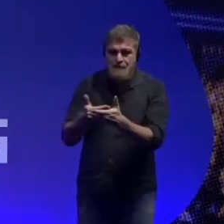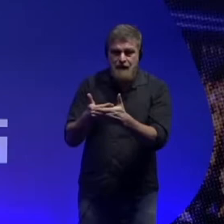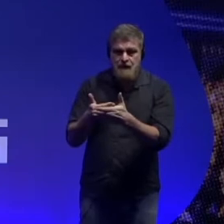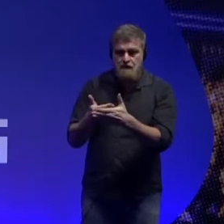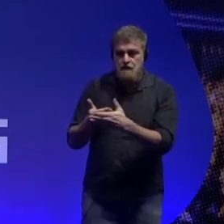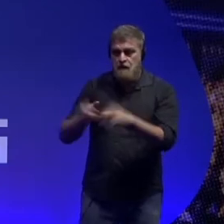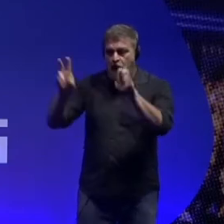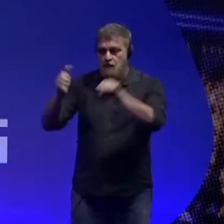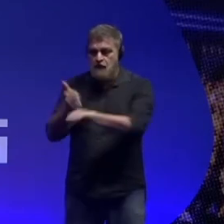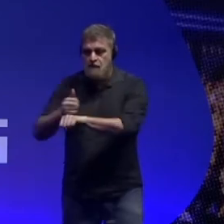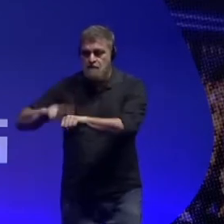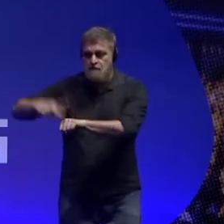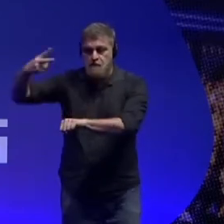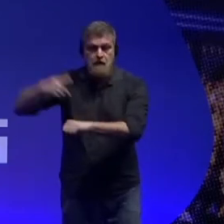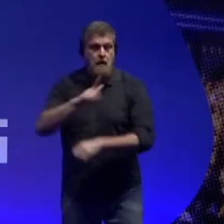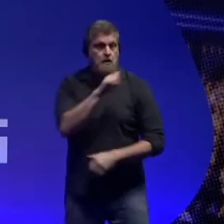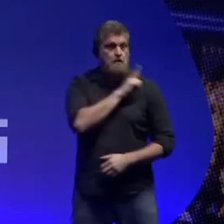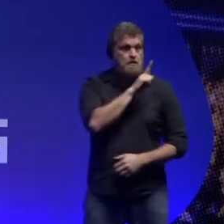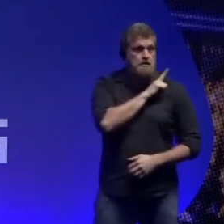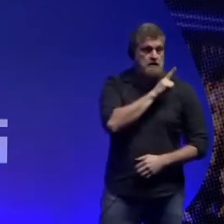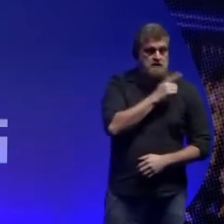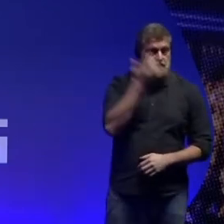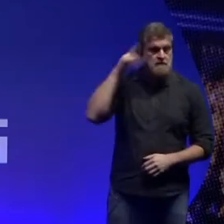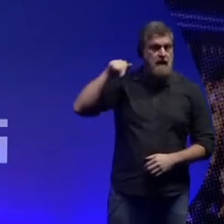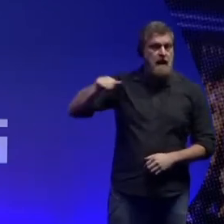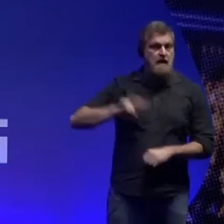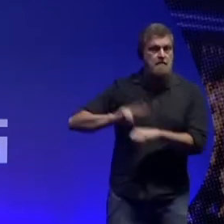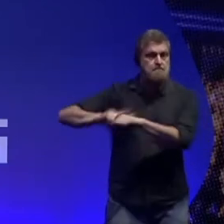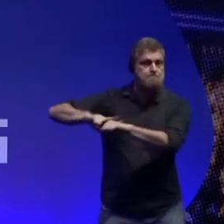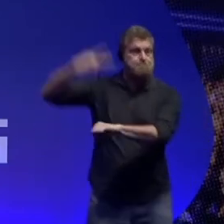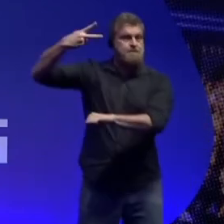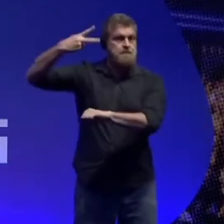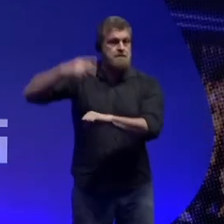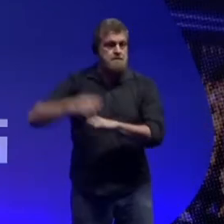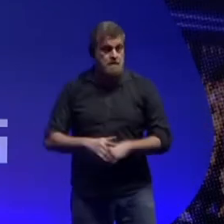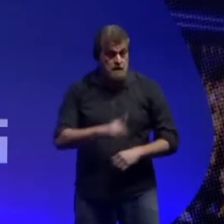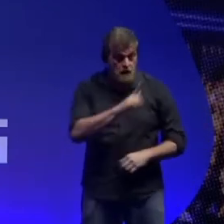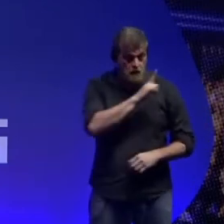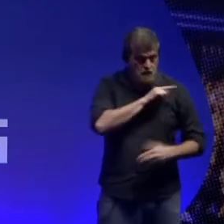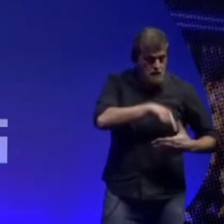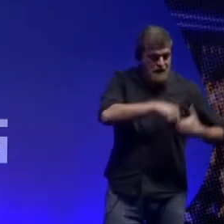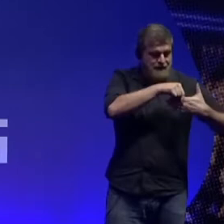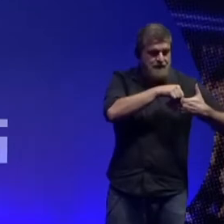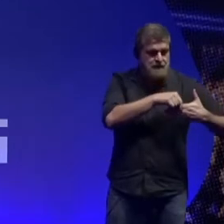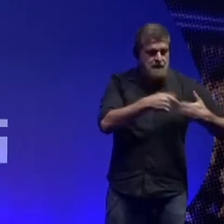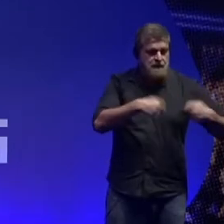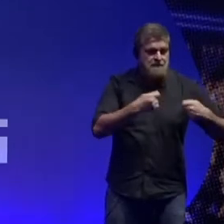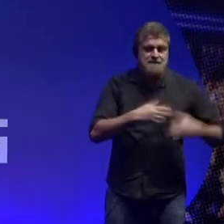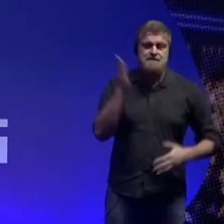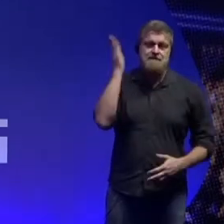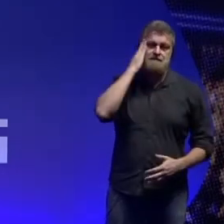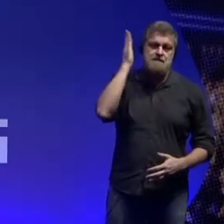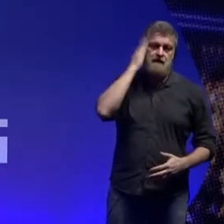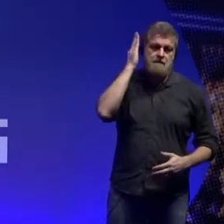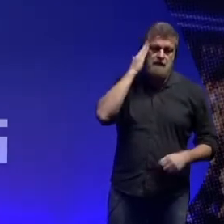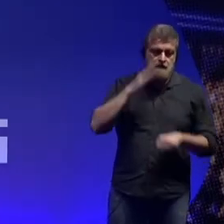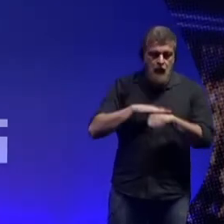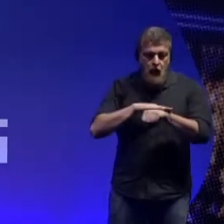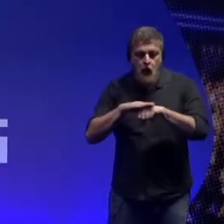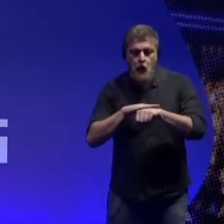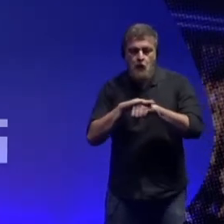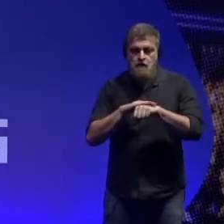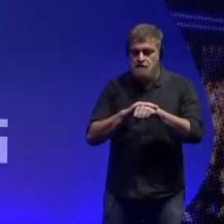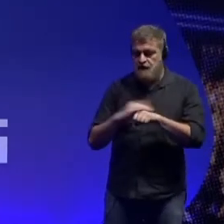é possível o gerente não saber que ela tinha expectativa de ser promovida? Um líder precisa saber disso, ele tem que ter conversas